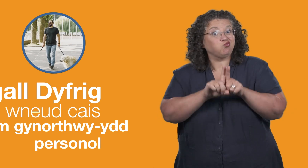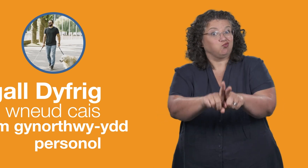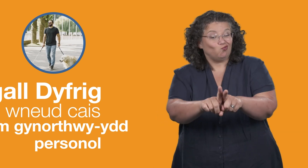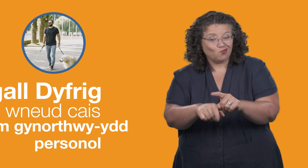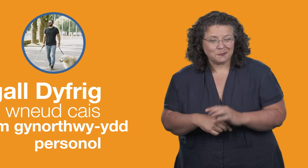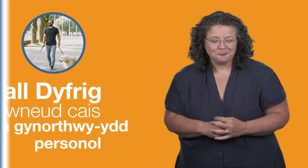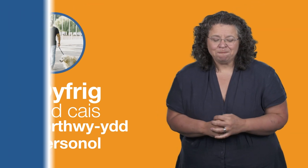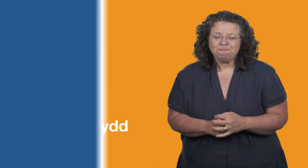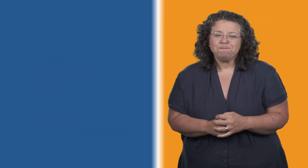ganfasio a thaflenni.